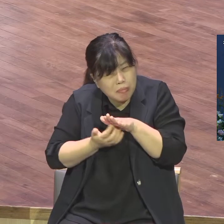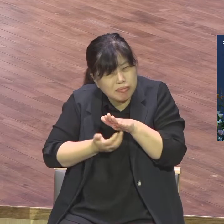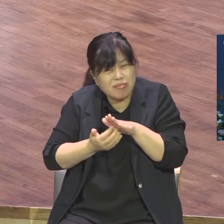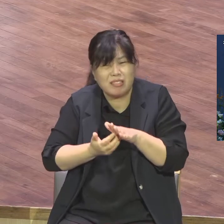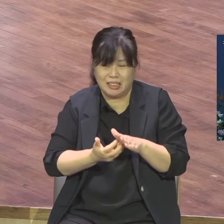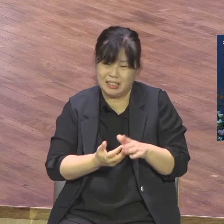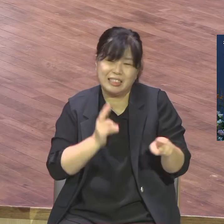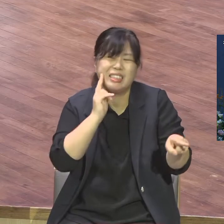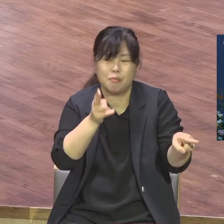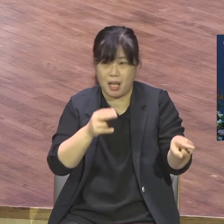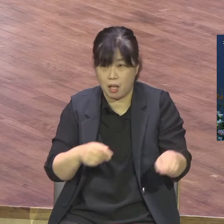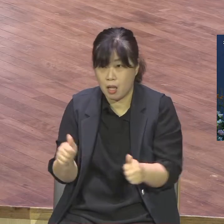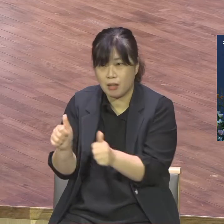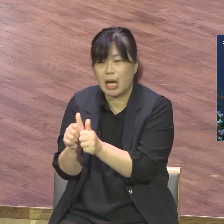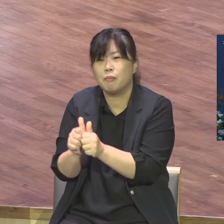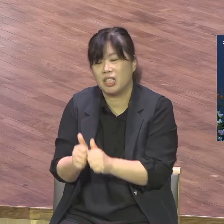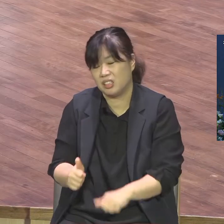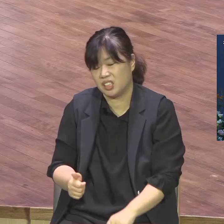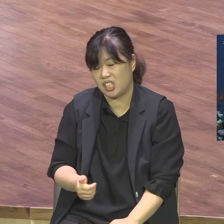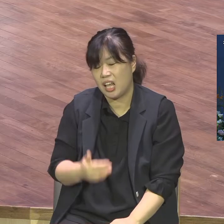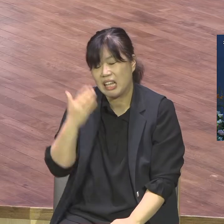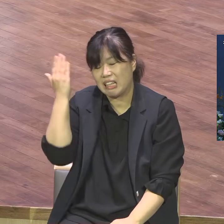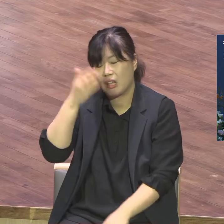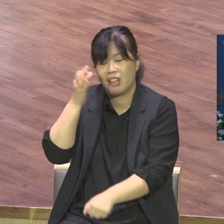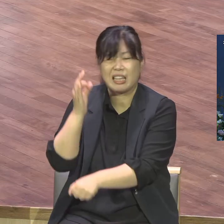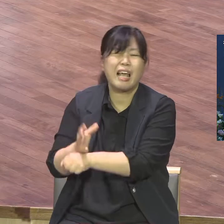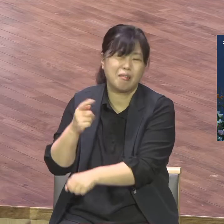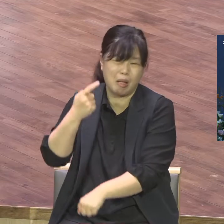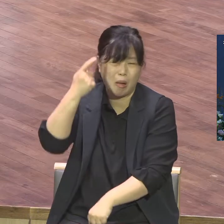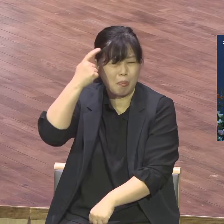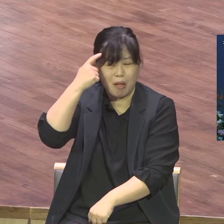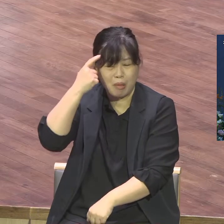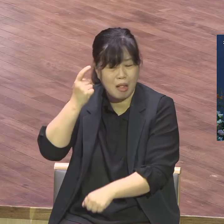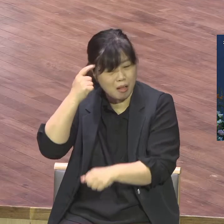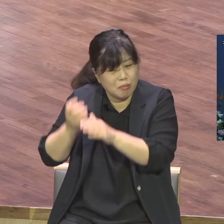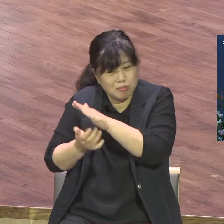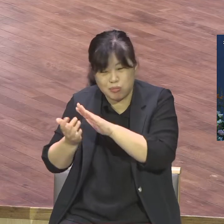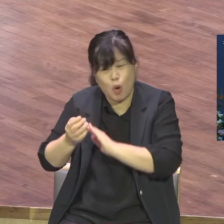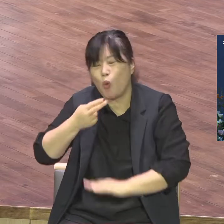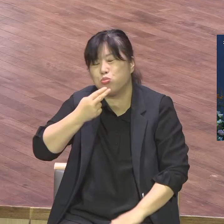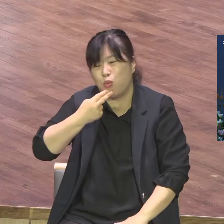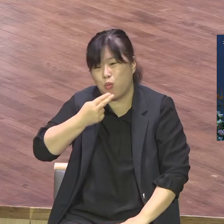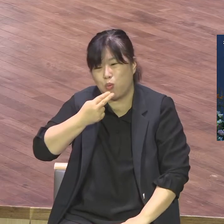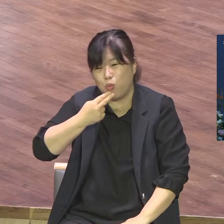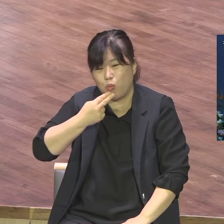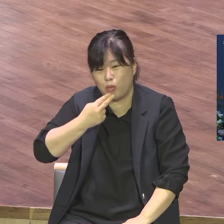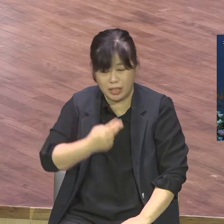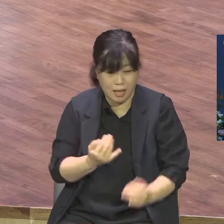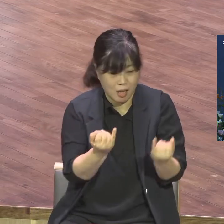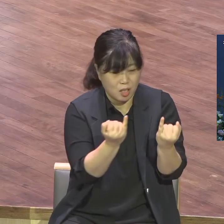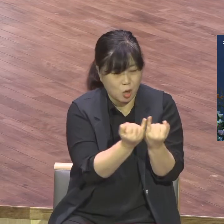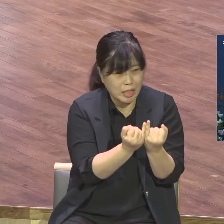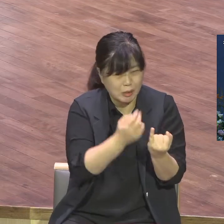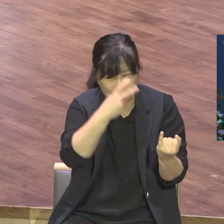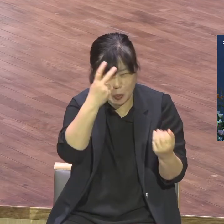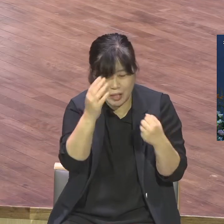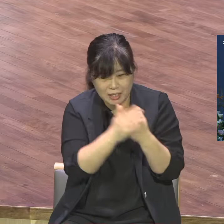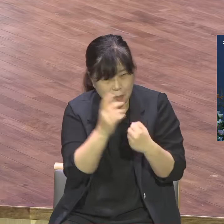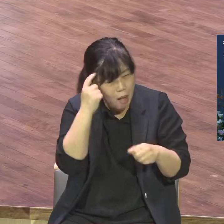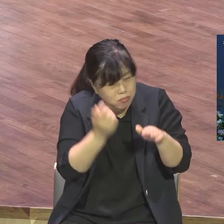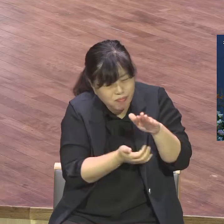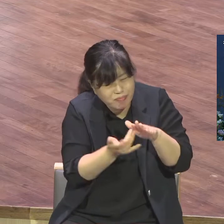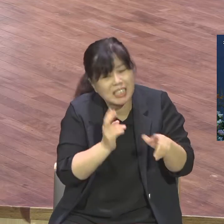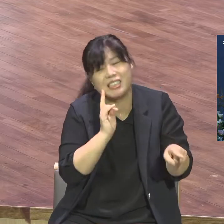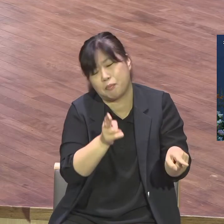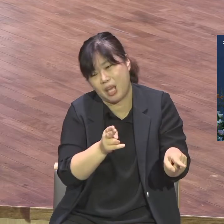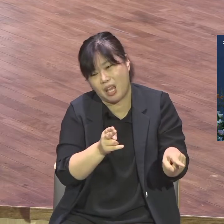그러니까 성인들은 못 받는 거예요. 열심히 하고 다 망해. 로마서 16장의 인물들이 다 심플했어. 창세기 3장,